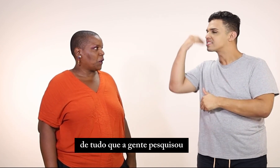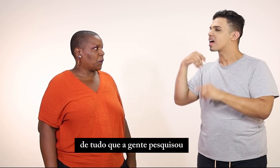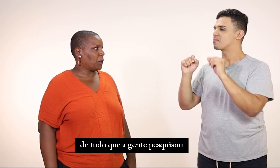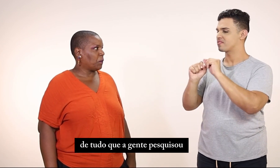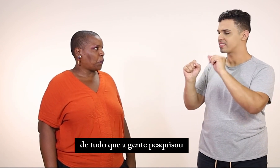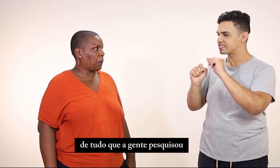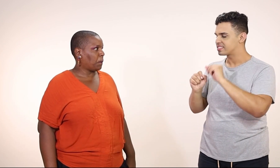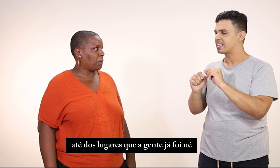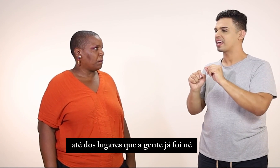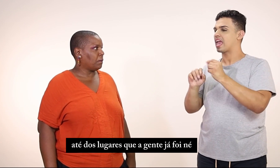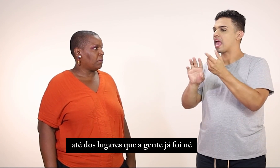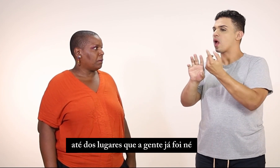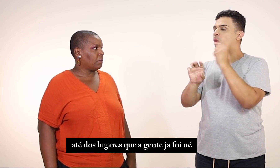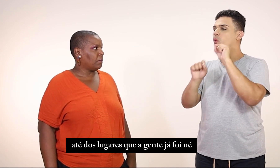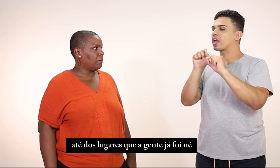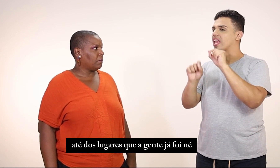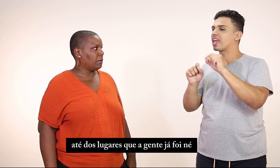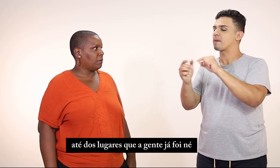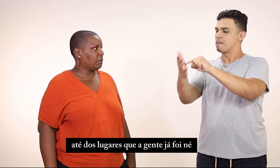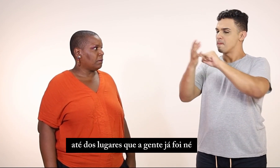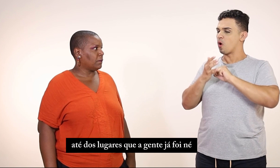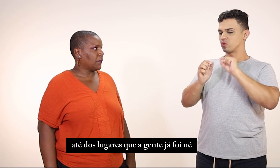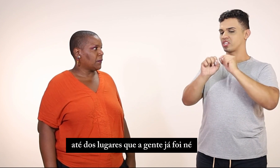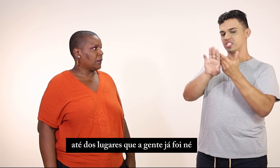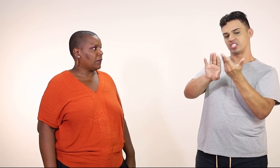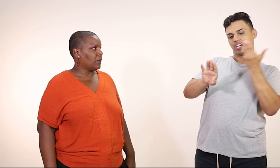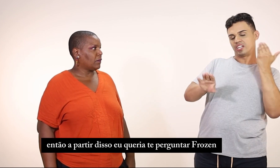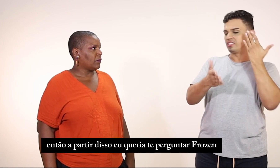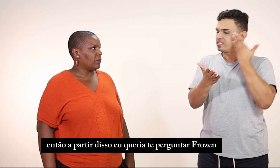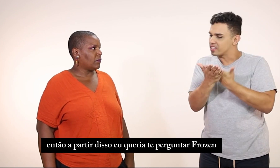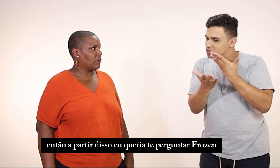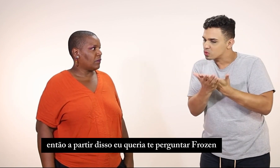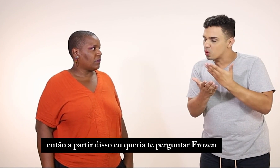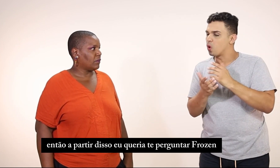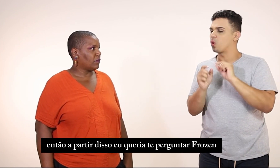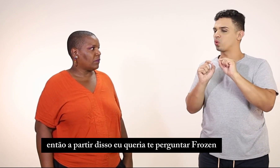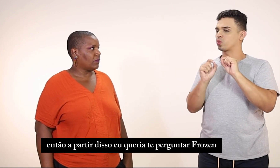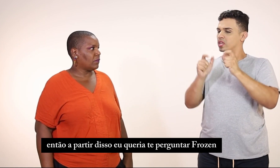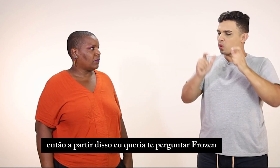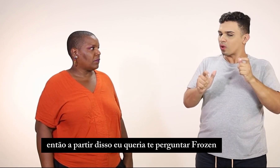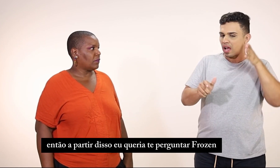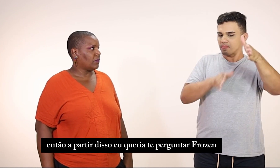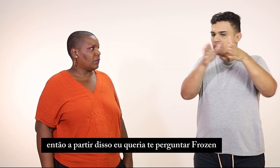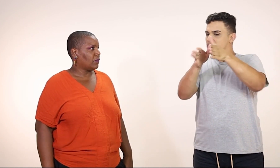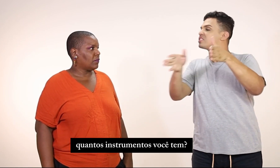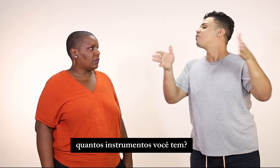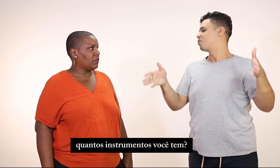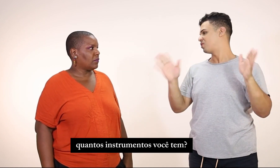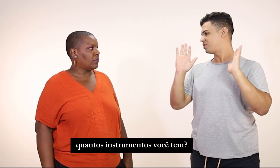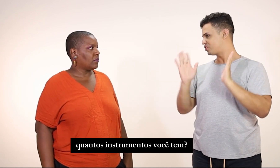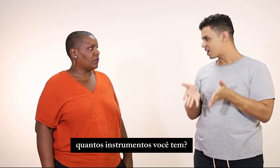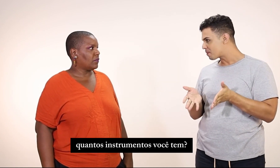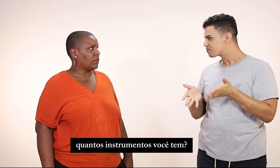a gente pesquisou, até dos lugares que a gente já foi, né? Então, a partir disso eu queria te perguntar, Fiuza, quantos instrumentos você tem?